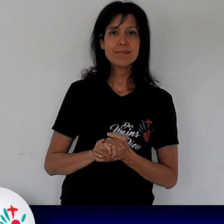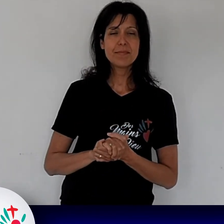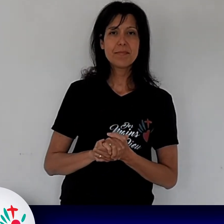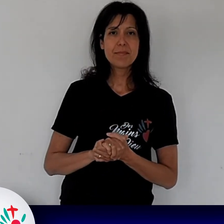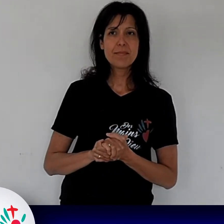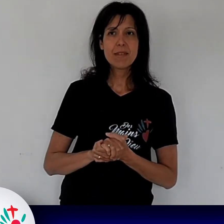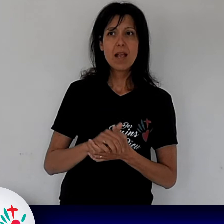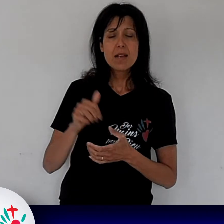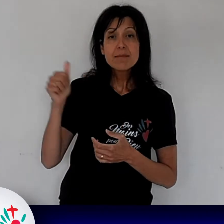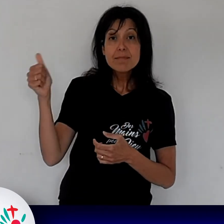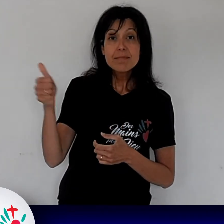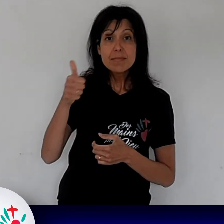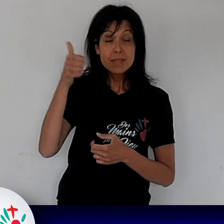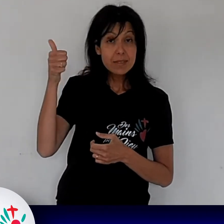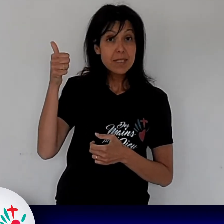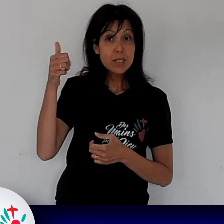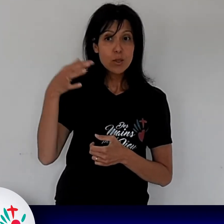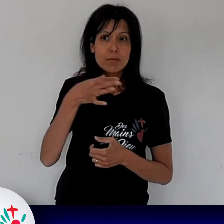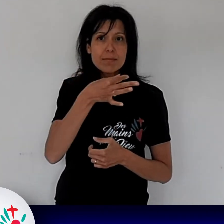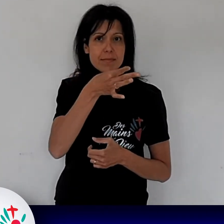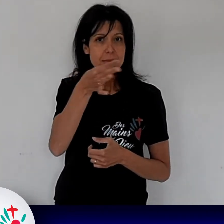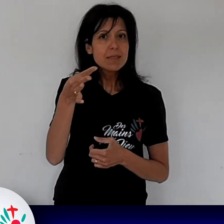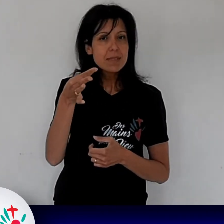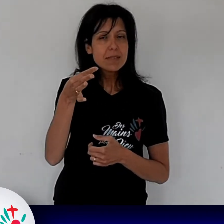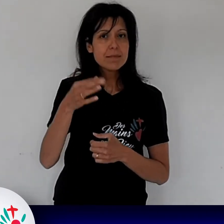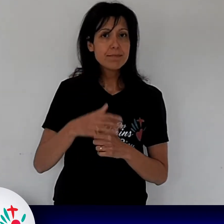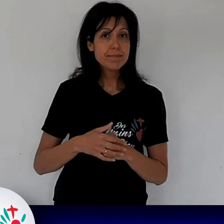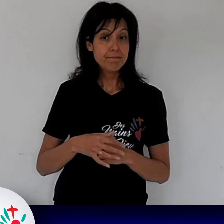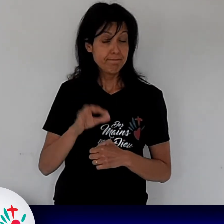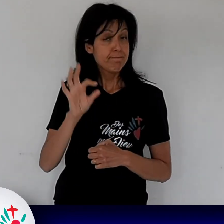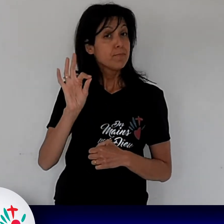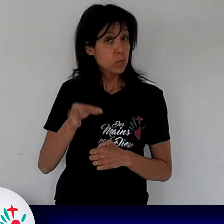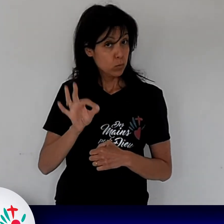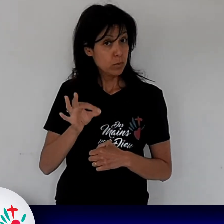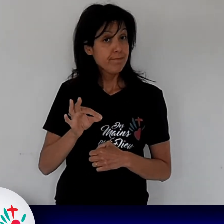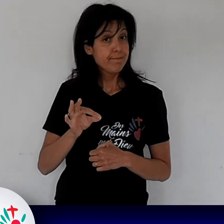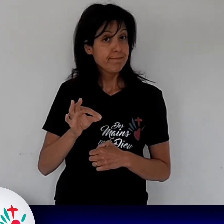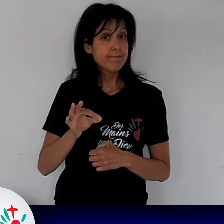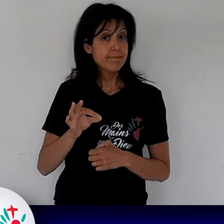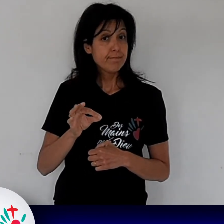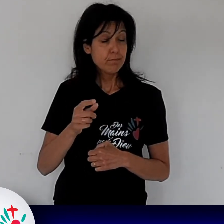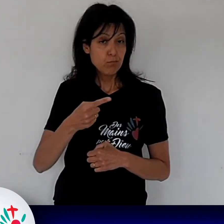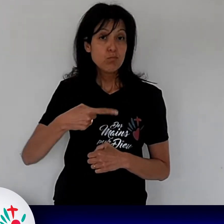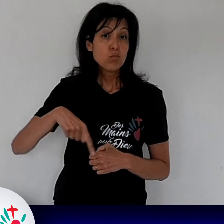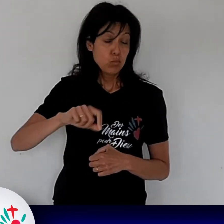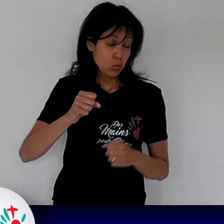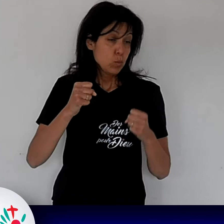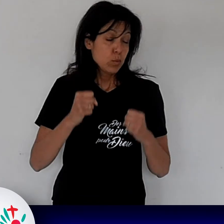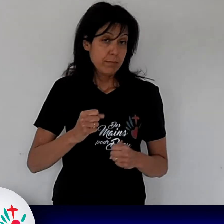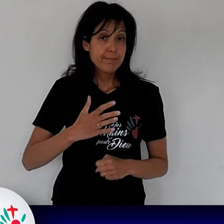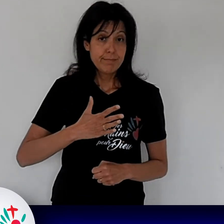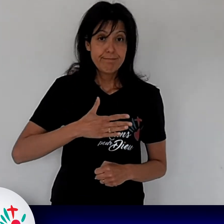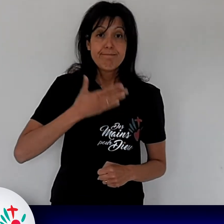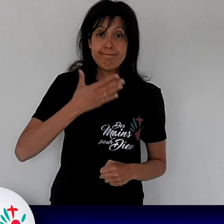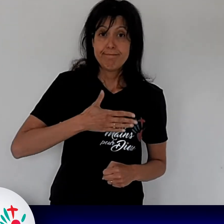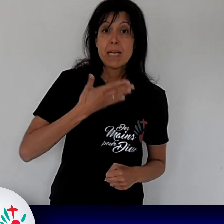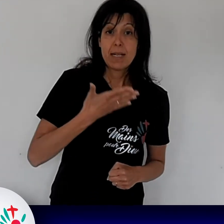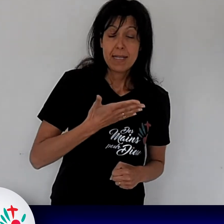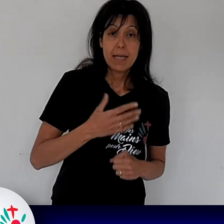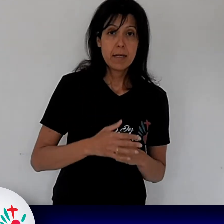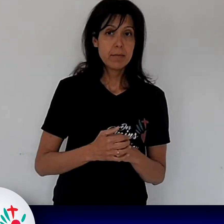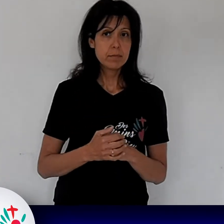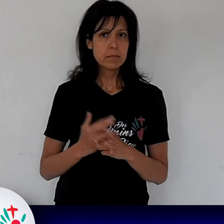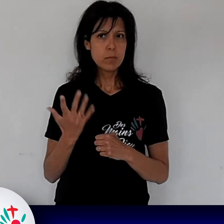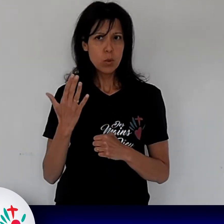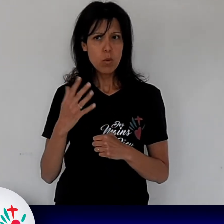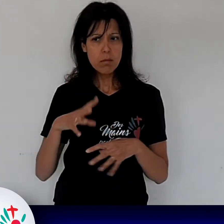Le Seigneur ce matin nous dit encore, oui, nous pouvons être dans la détresse, parce que peut-être nous avons l'impression que ce que